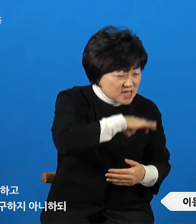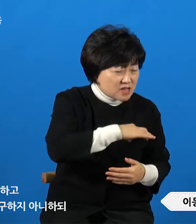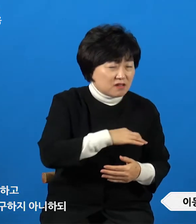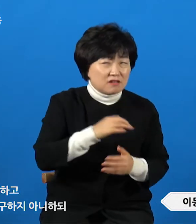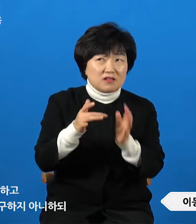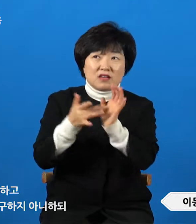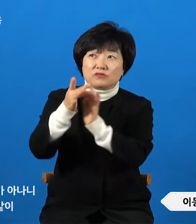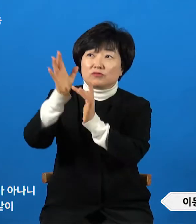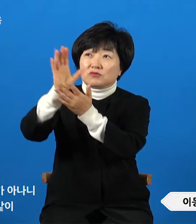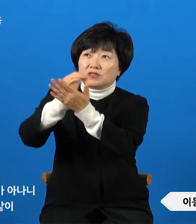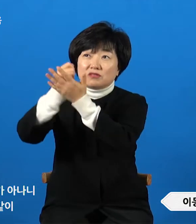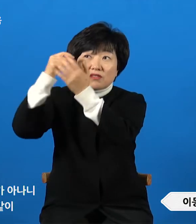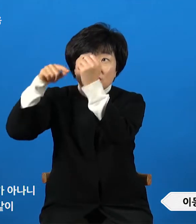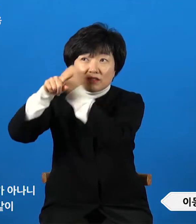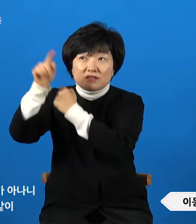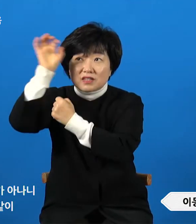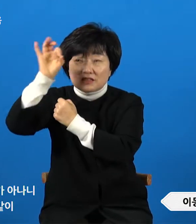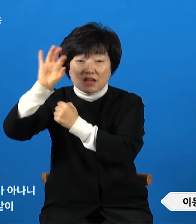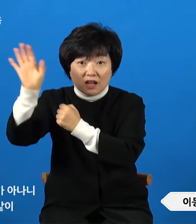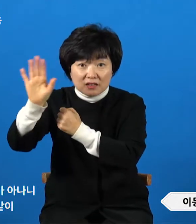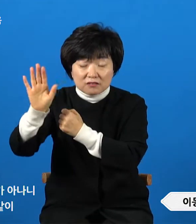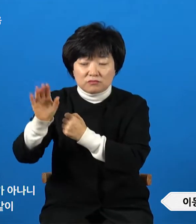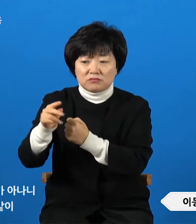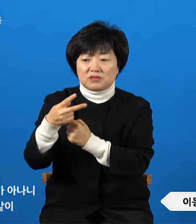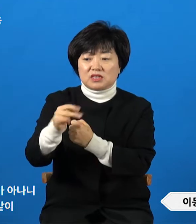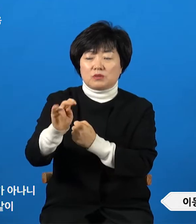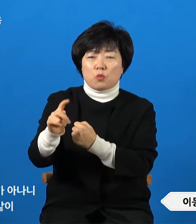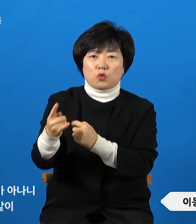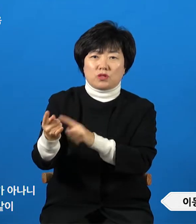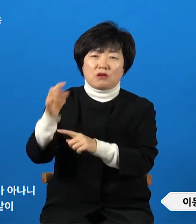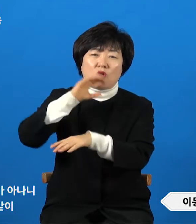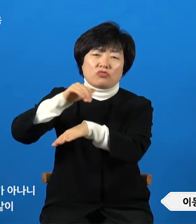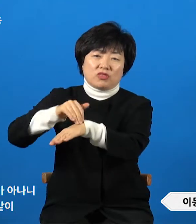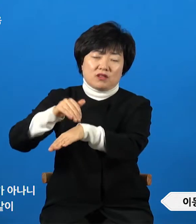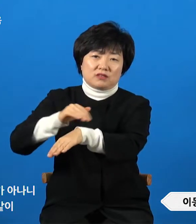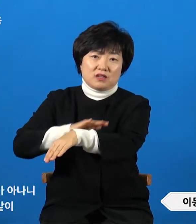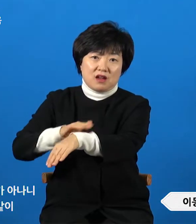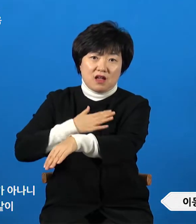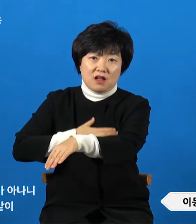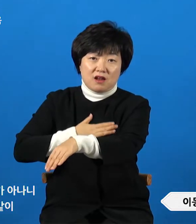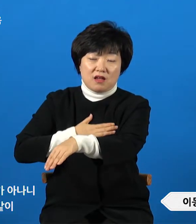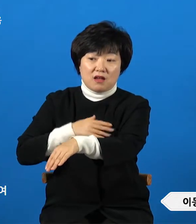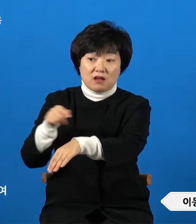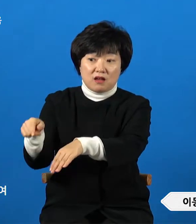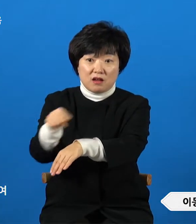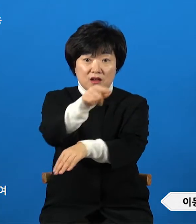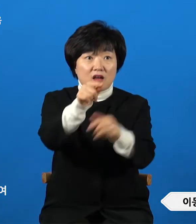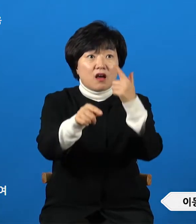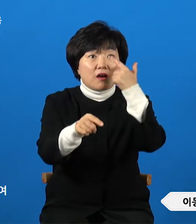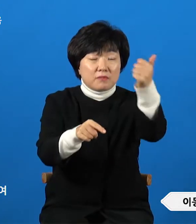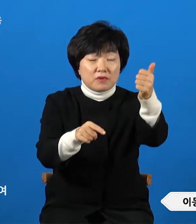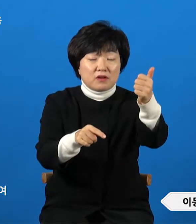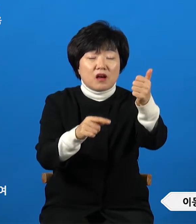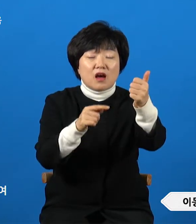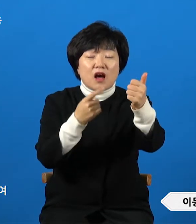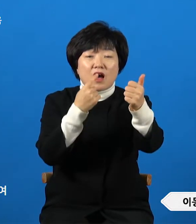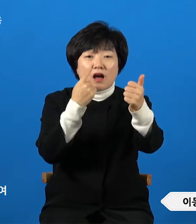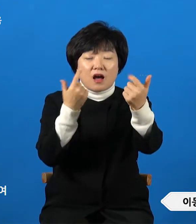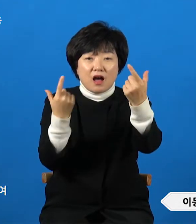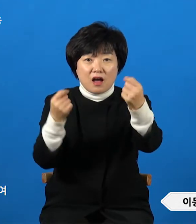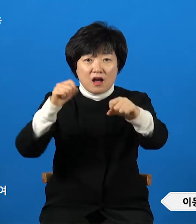구하지 아니하되 디모데의 연단을 너희가 안 하니 자식이 아비에게 함같이 나와 함께 복음을